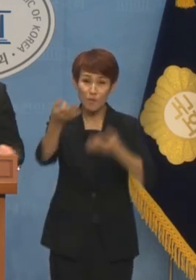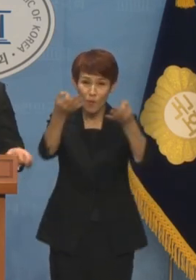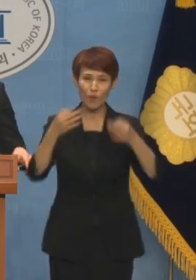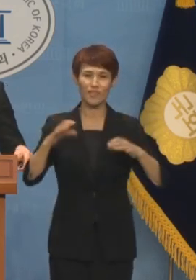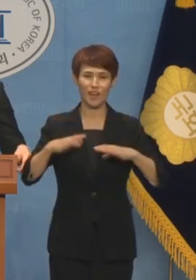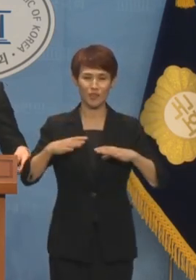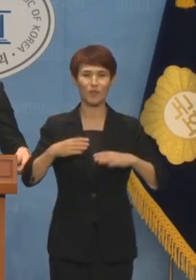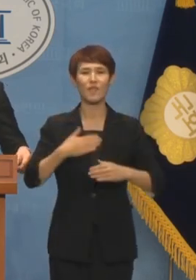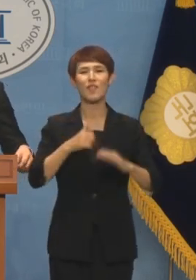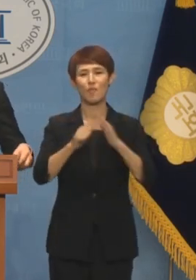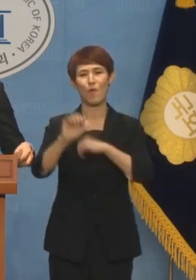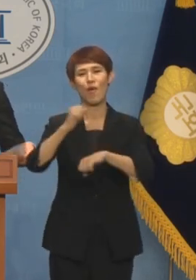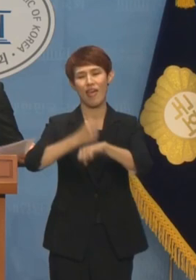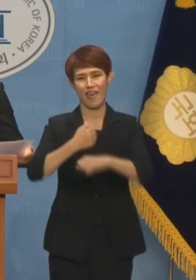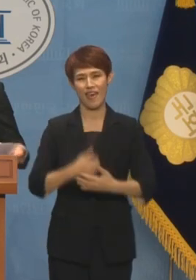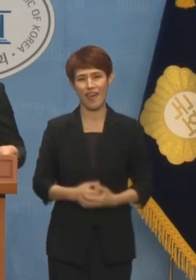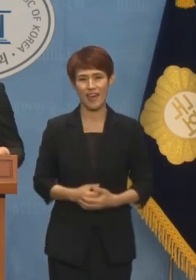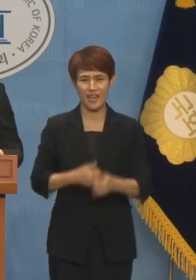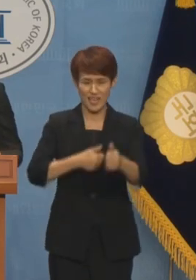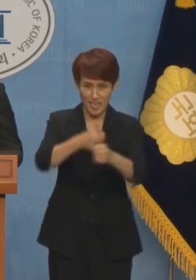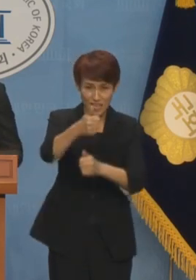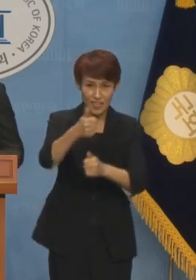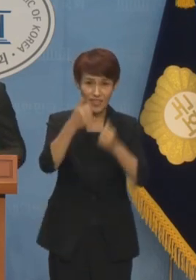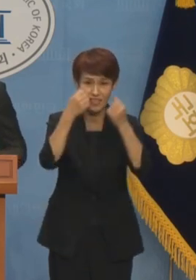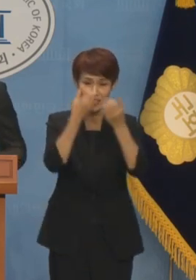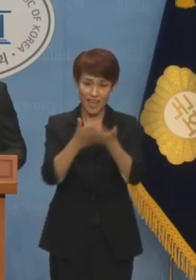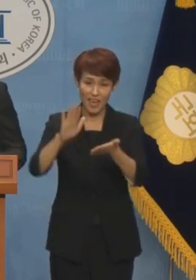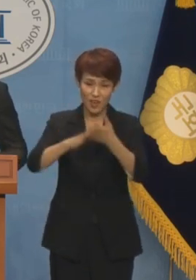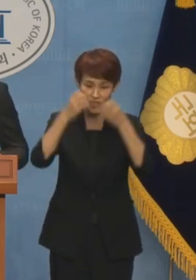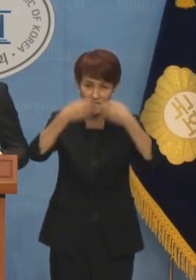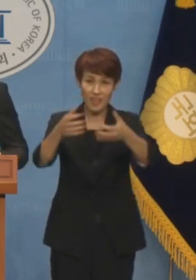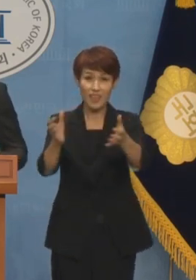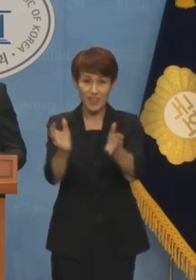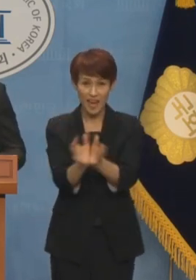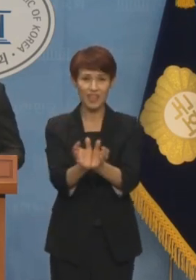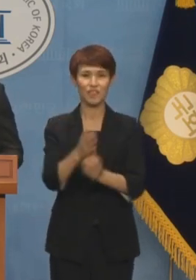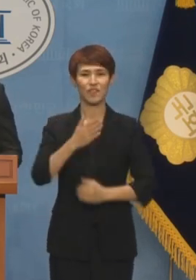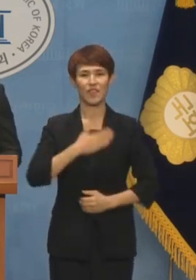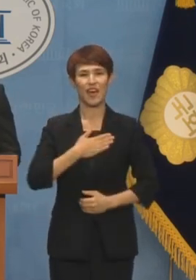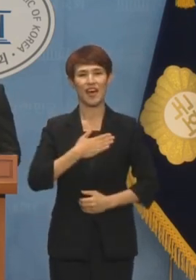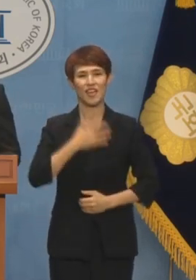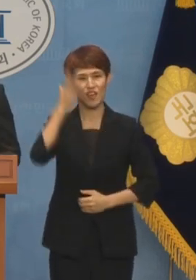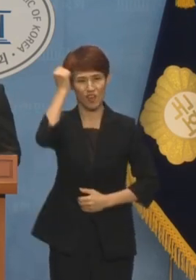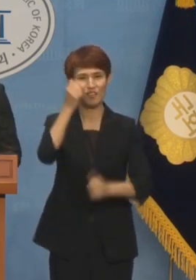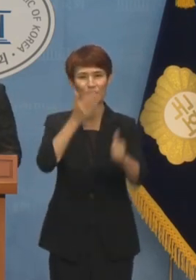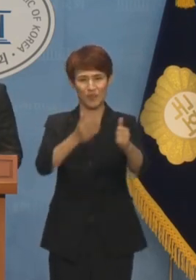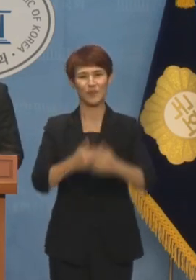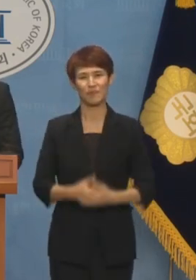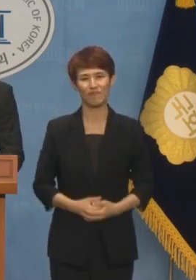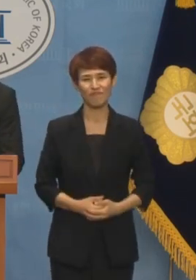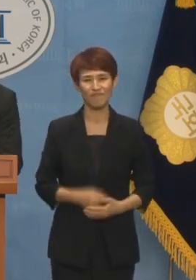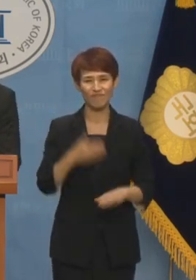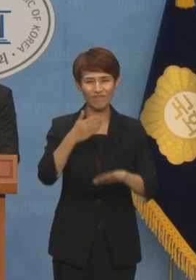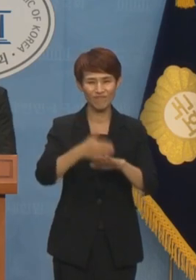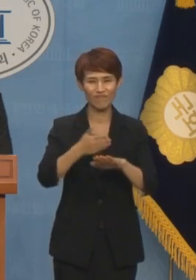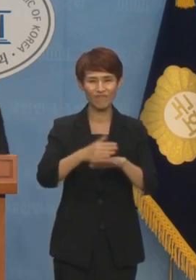되겠습니다. 이기는 개혁신당, 이기는 당대표, 이기인을 기억해 주시기 바랍니다. 감사합니다.